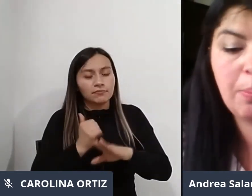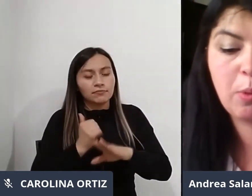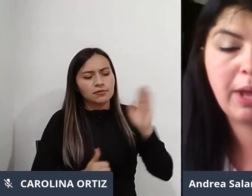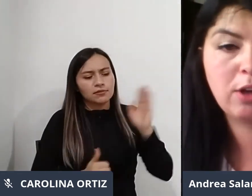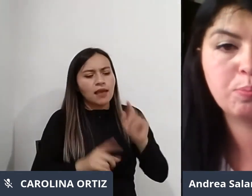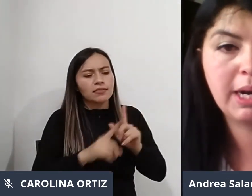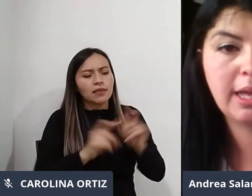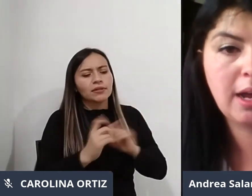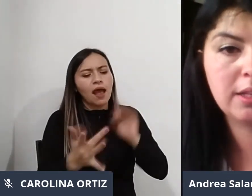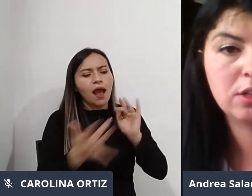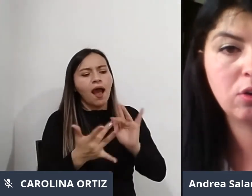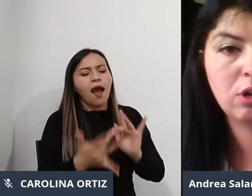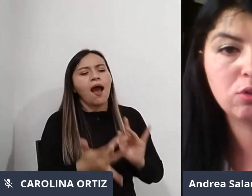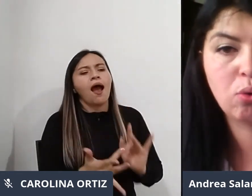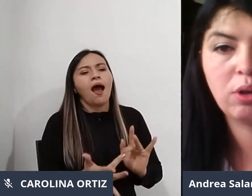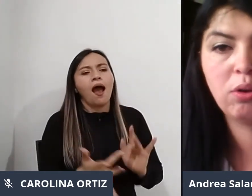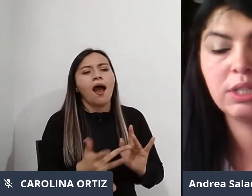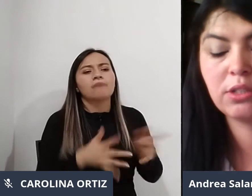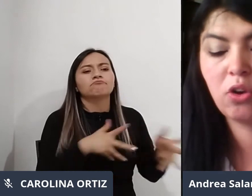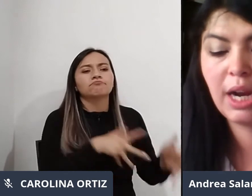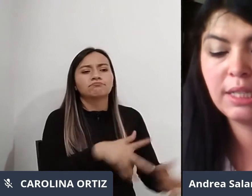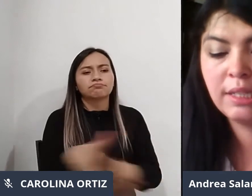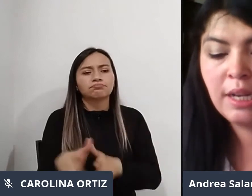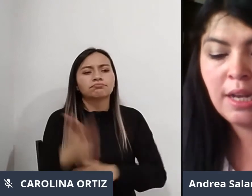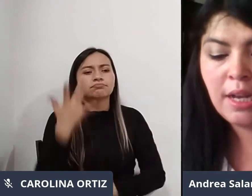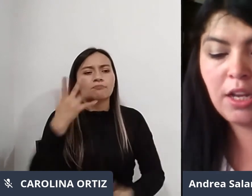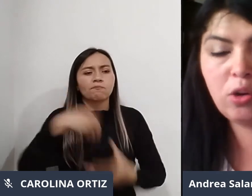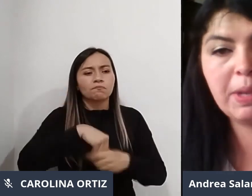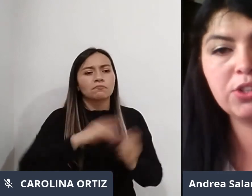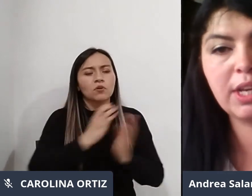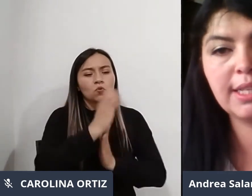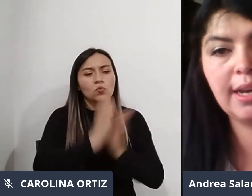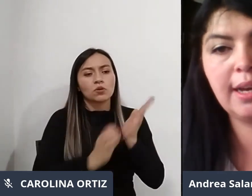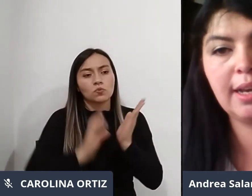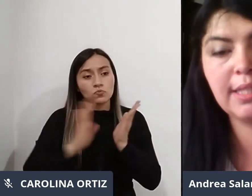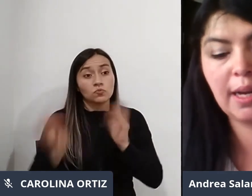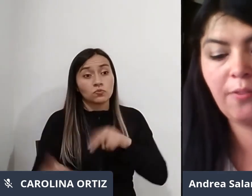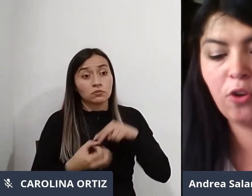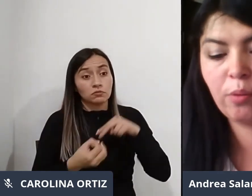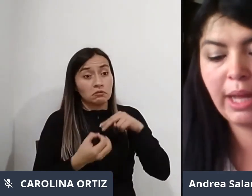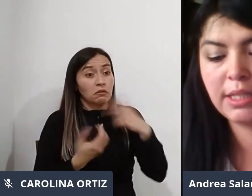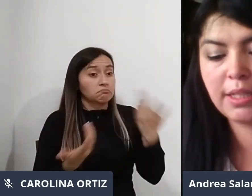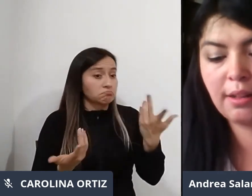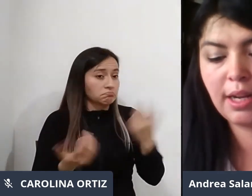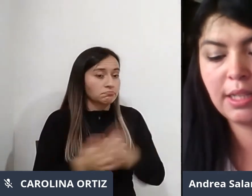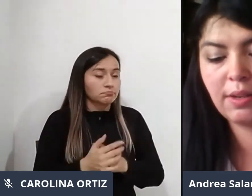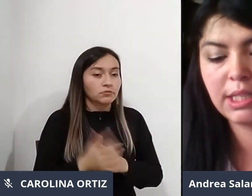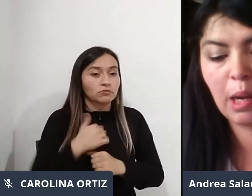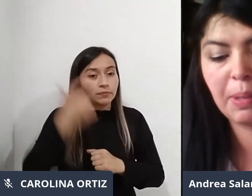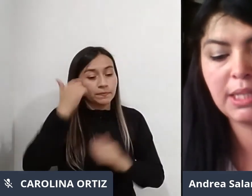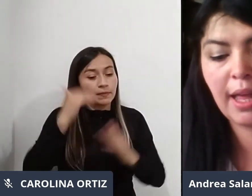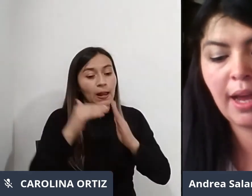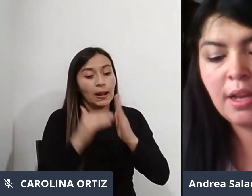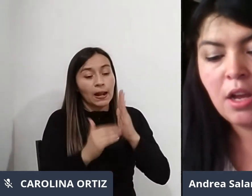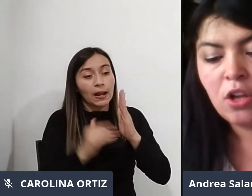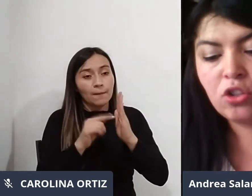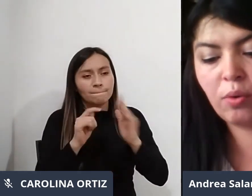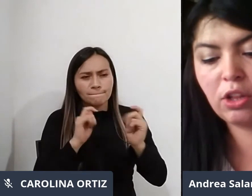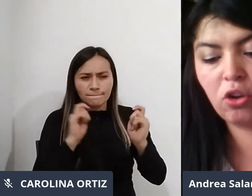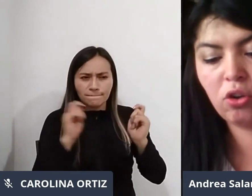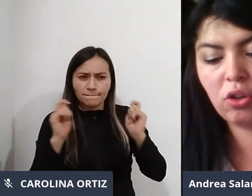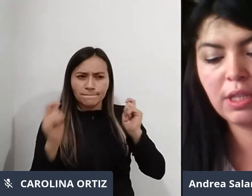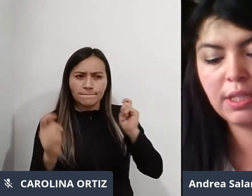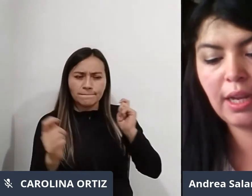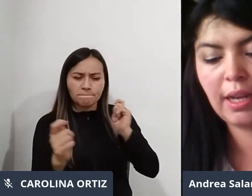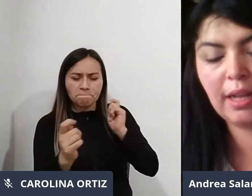apropiados o inapropiados para dar dentro de los currículos escolares. Y yo pienso que esa reforma de estándares debe estar pensada